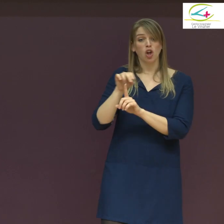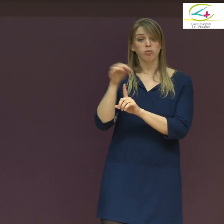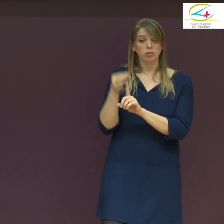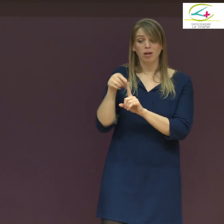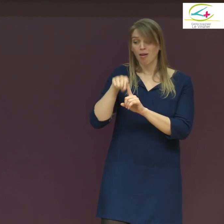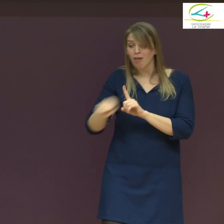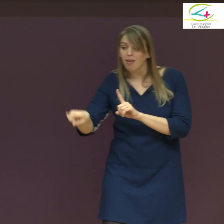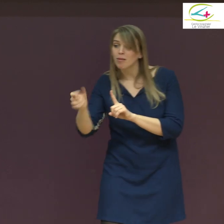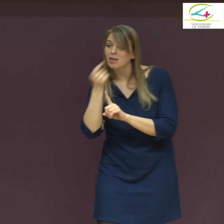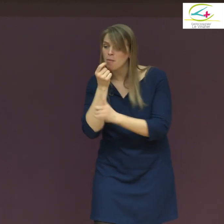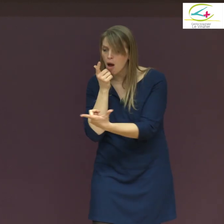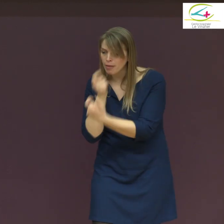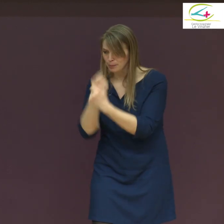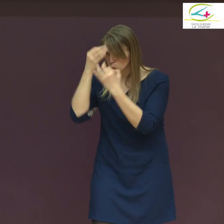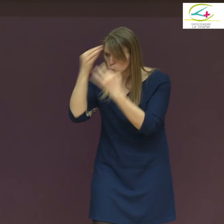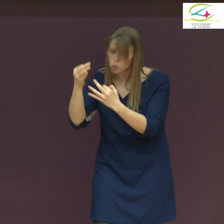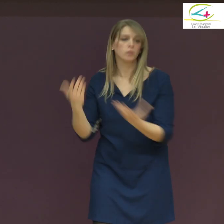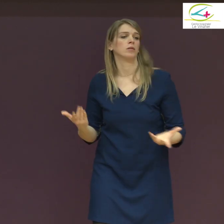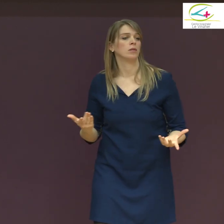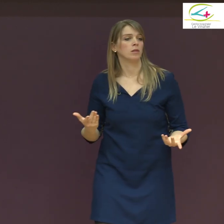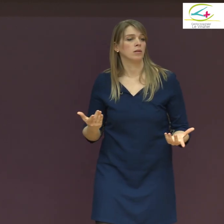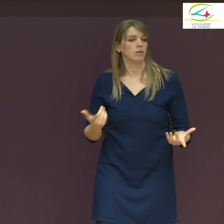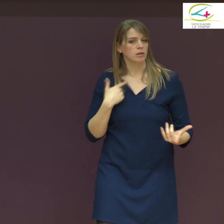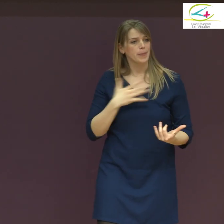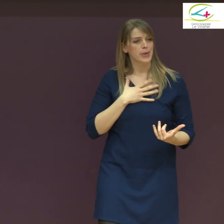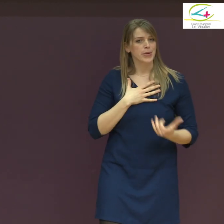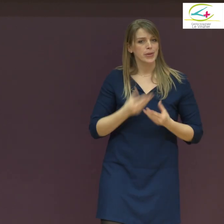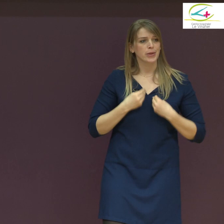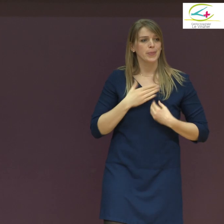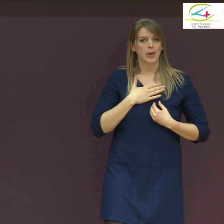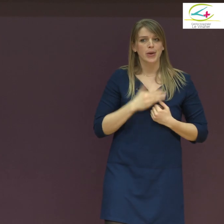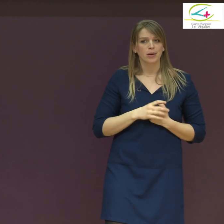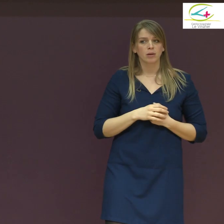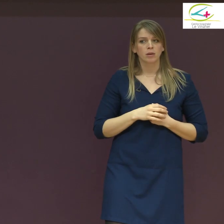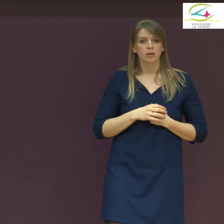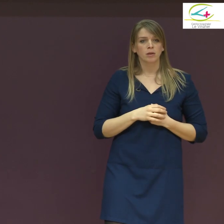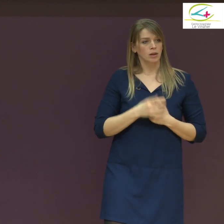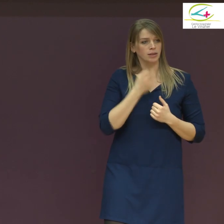traités correctement. Et vous voyez, ça fait frémir. Parce que ça veut dire